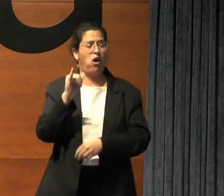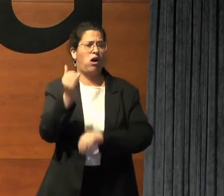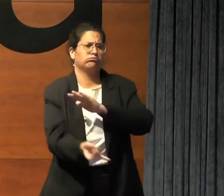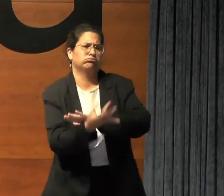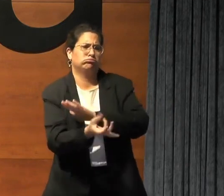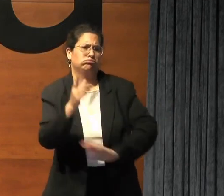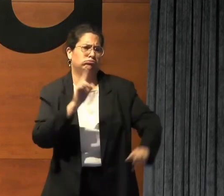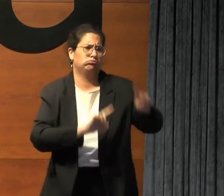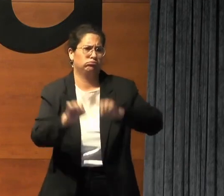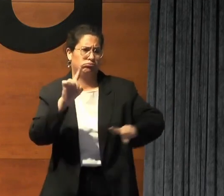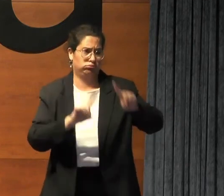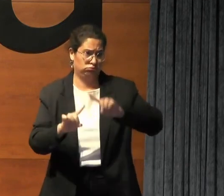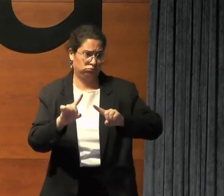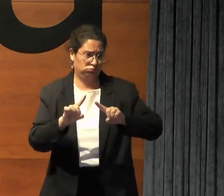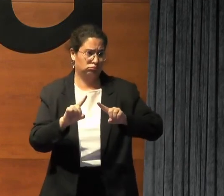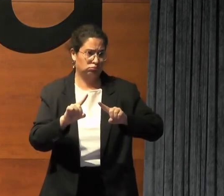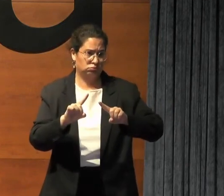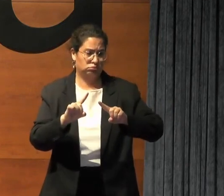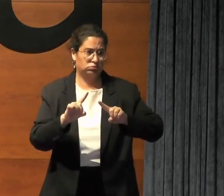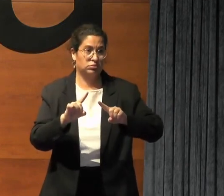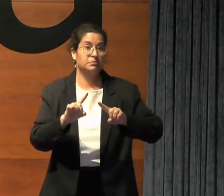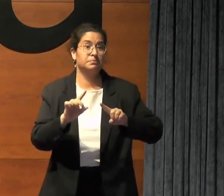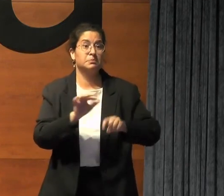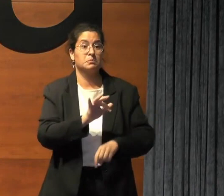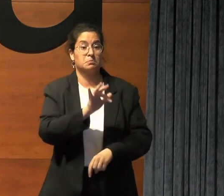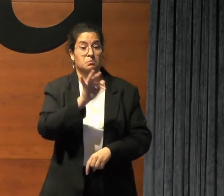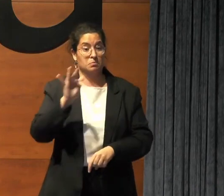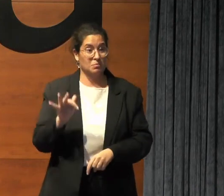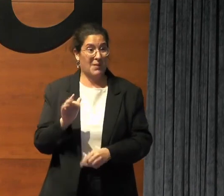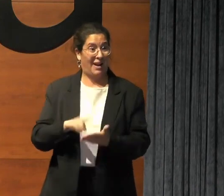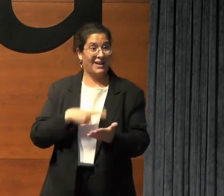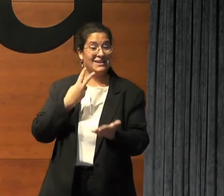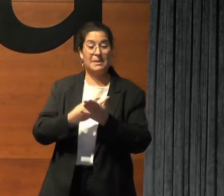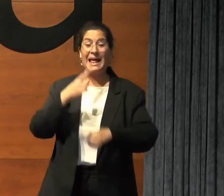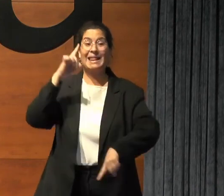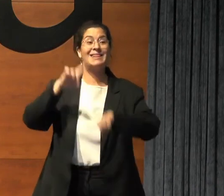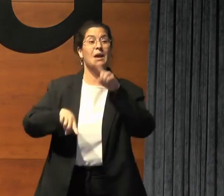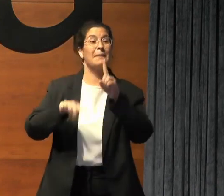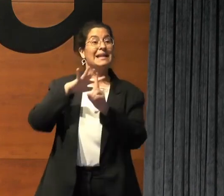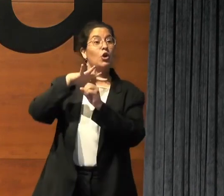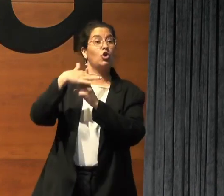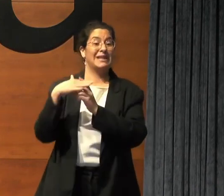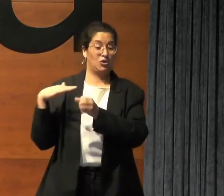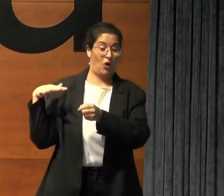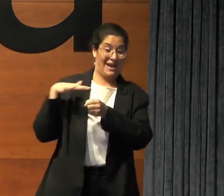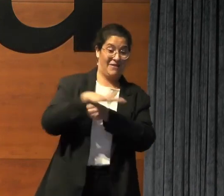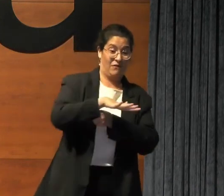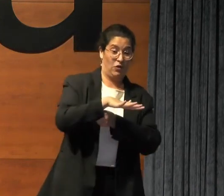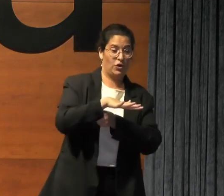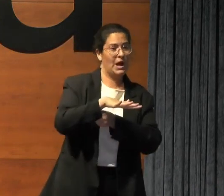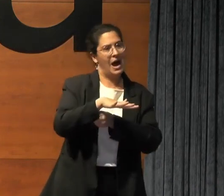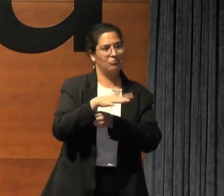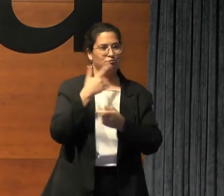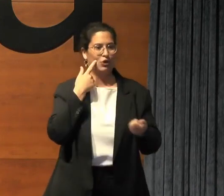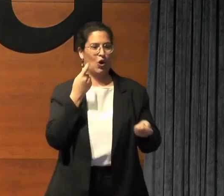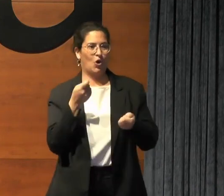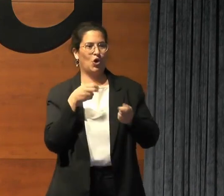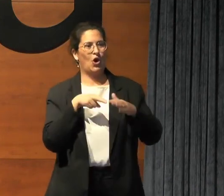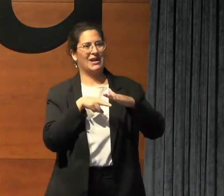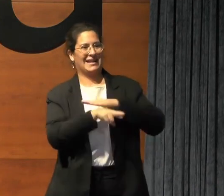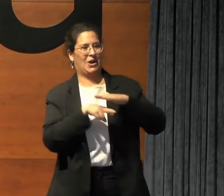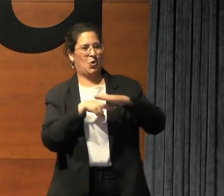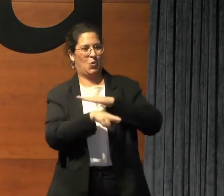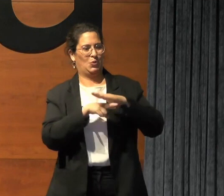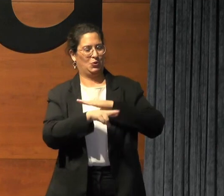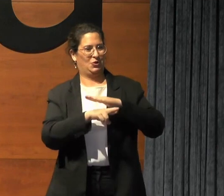que ellos dicen que en el proceso de interpretación surgen una serie de dificultades y depende del